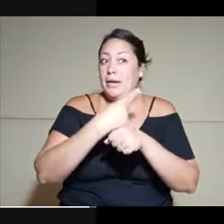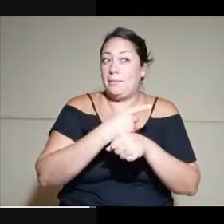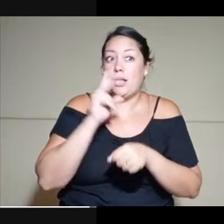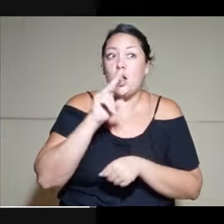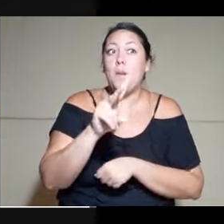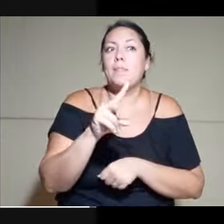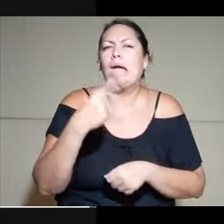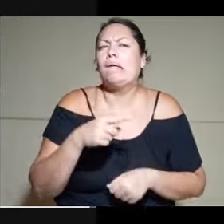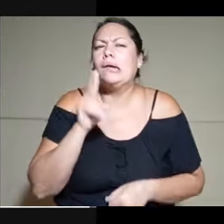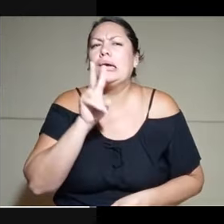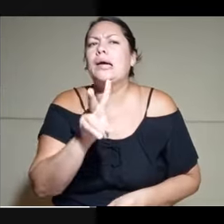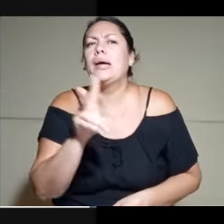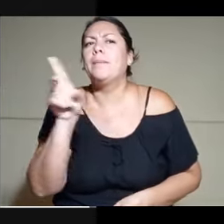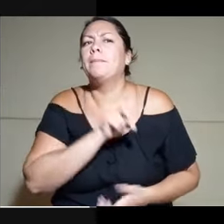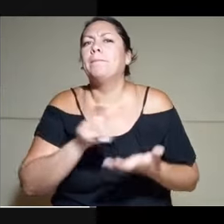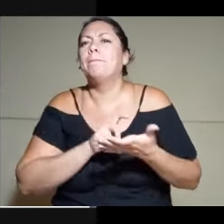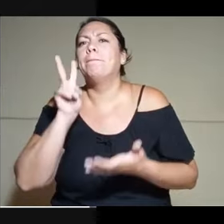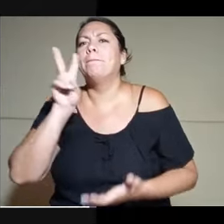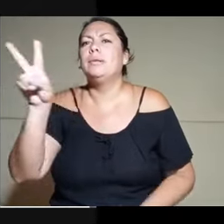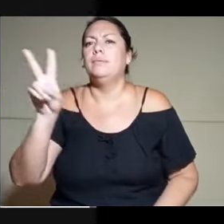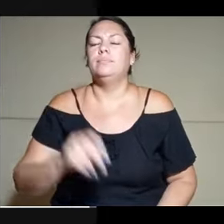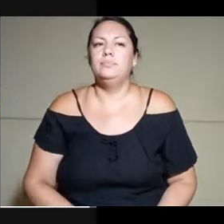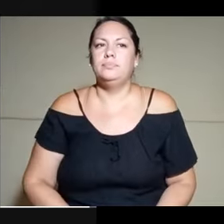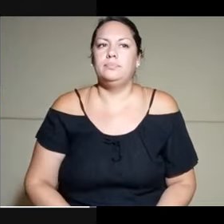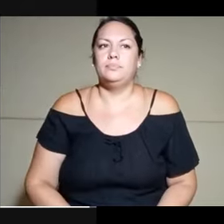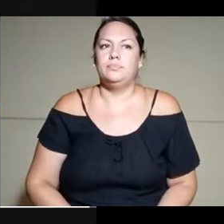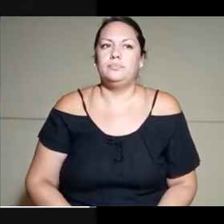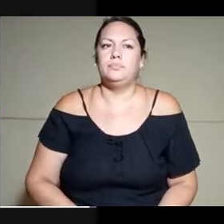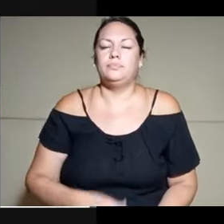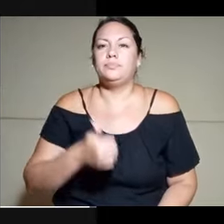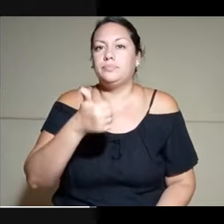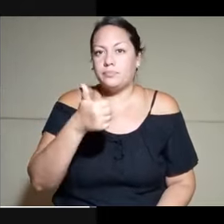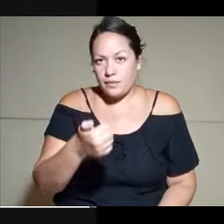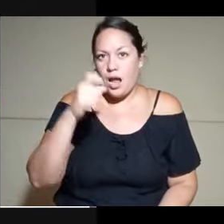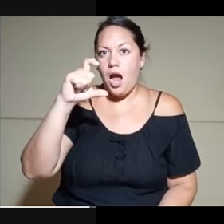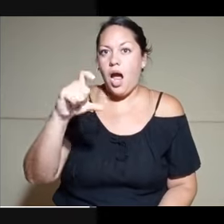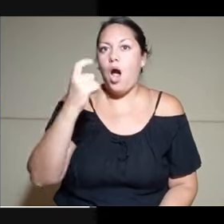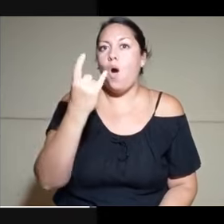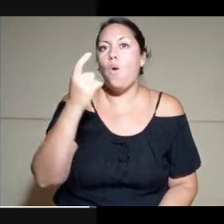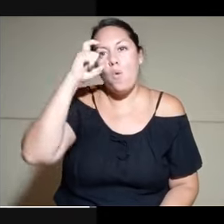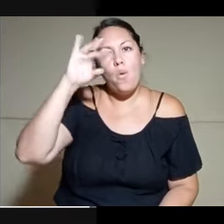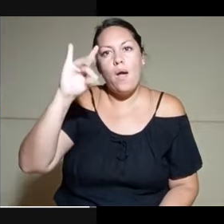grises importantes. Primero que en el mesencéfalo, lo primero que tenemos que ustedes miren acá, ¿qué es lo que es?